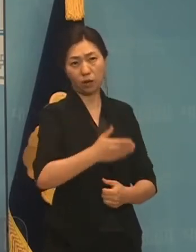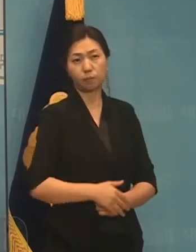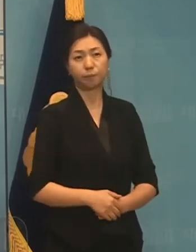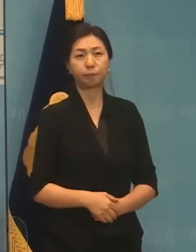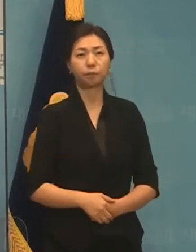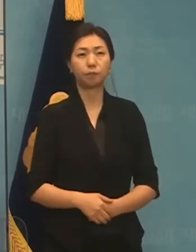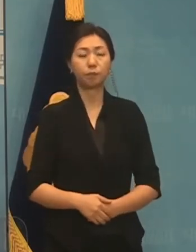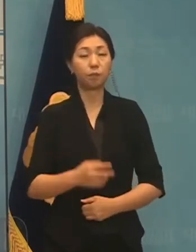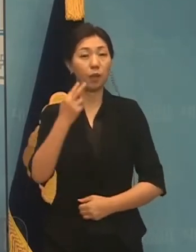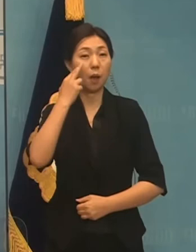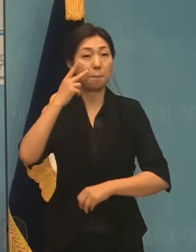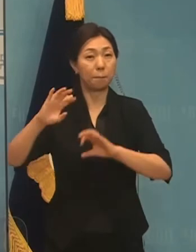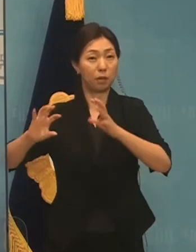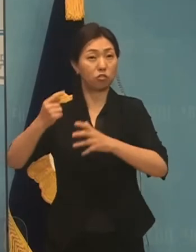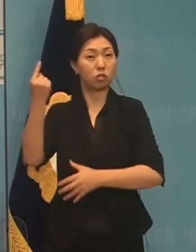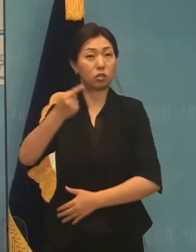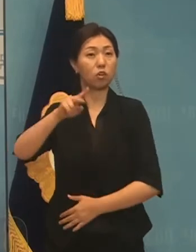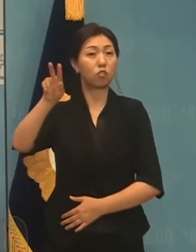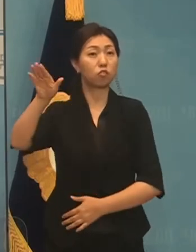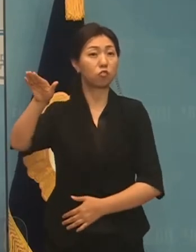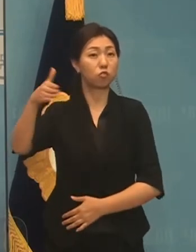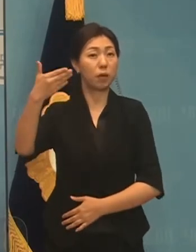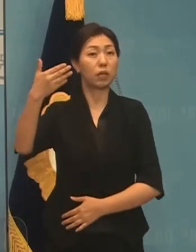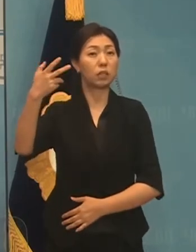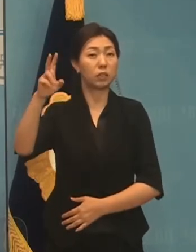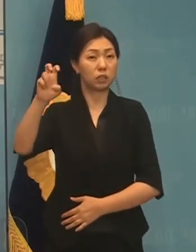미국의 1929년